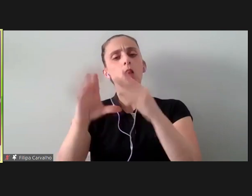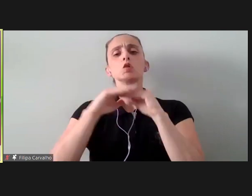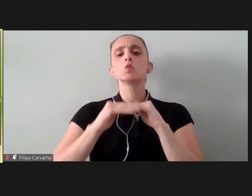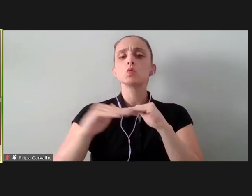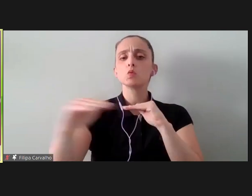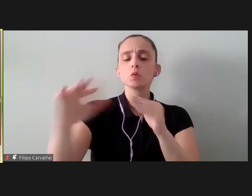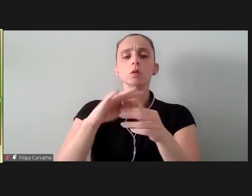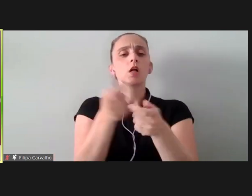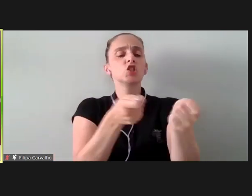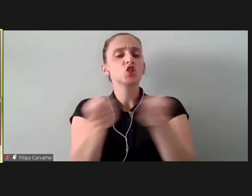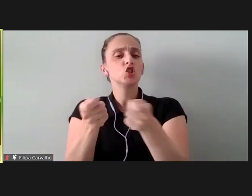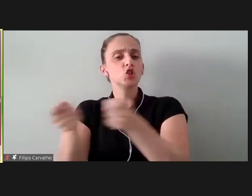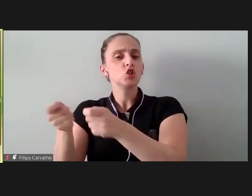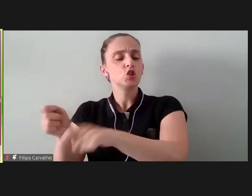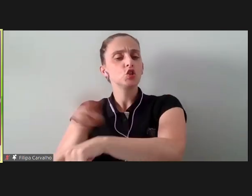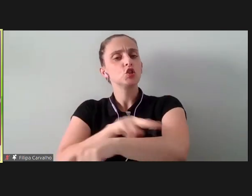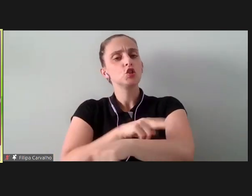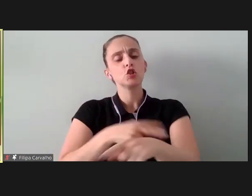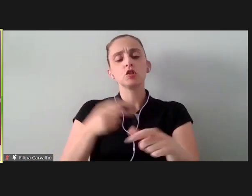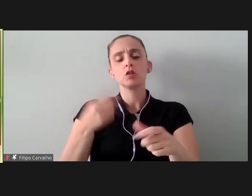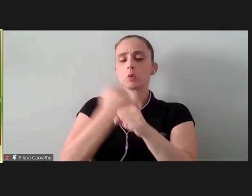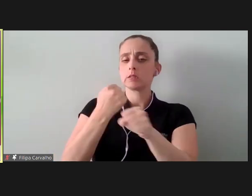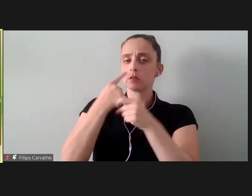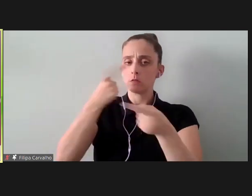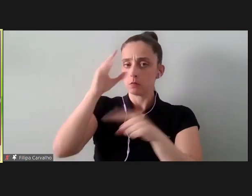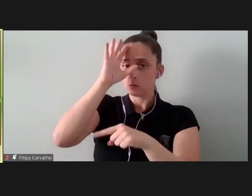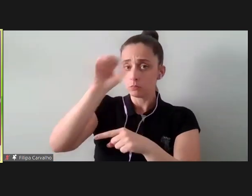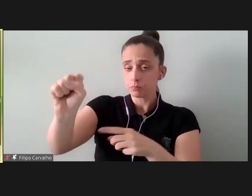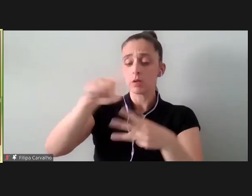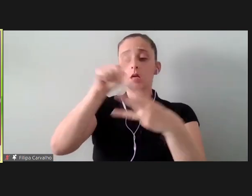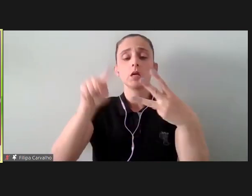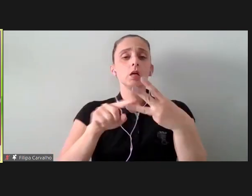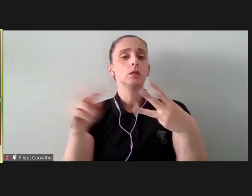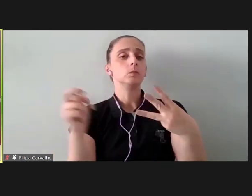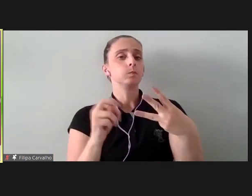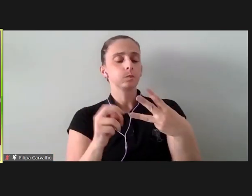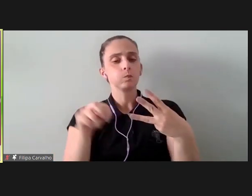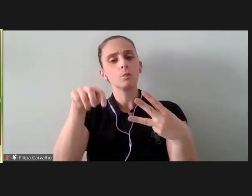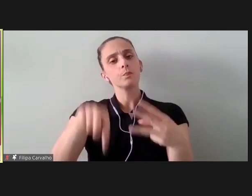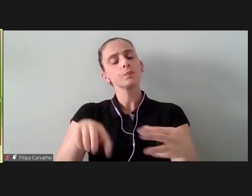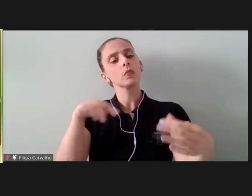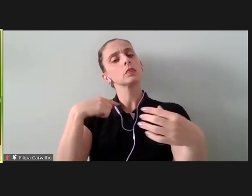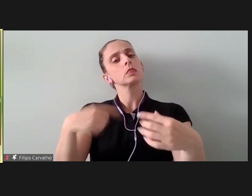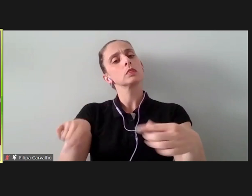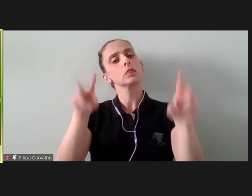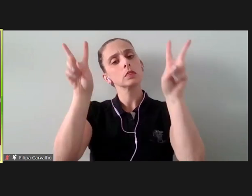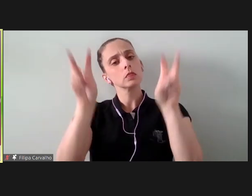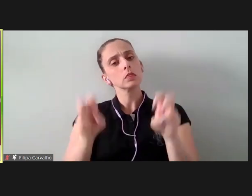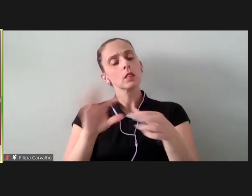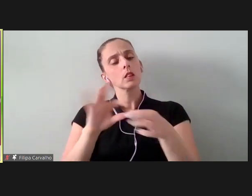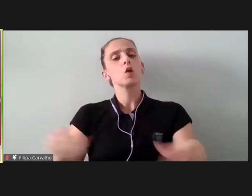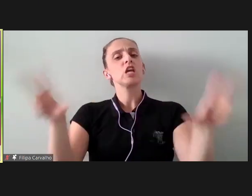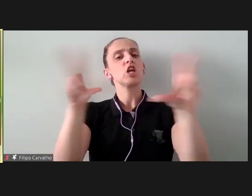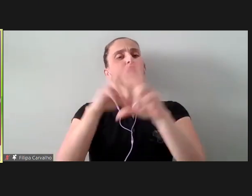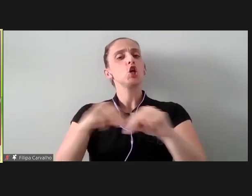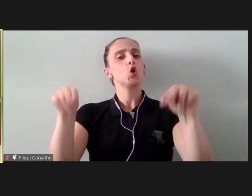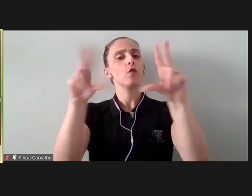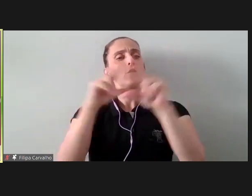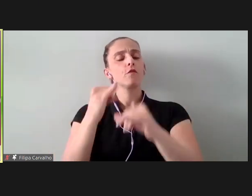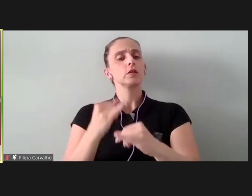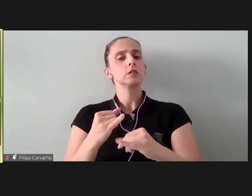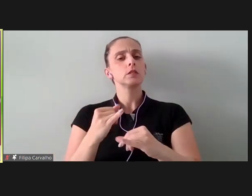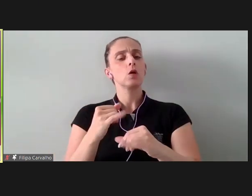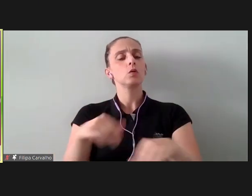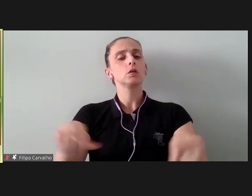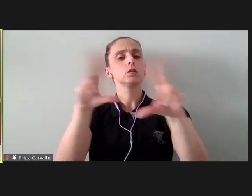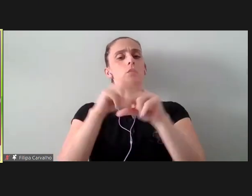serviço público e hoje, como foi referido pela Manuela, temos a inovação como uma